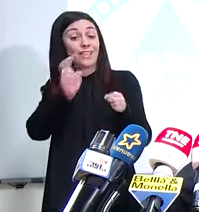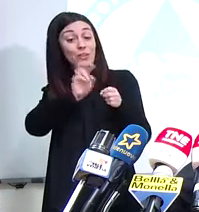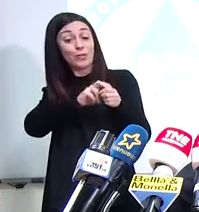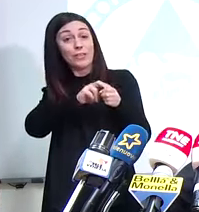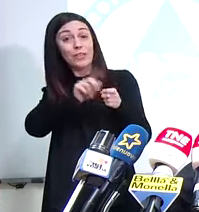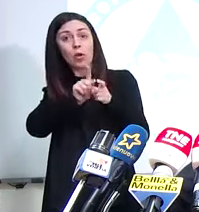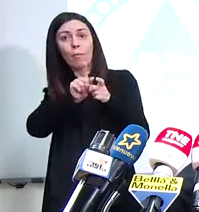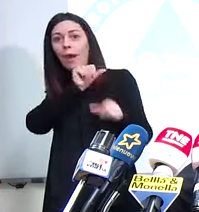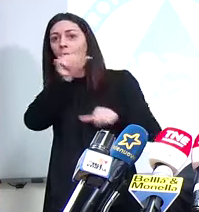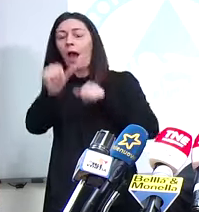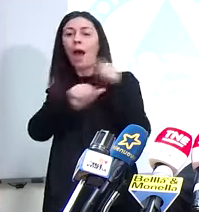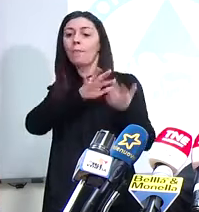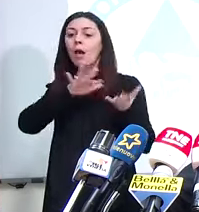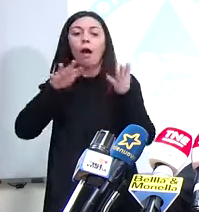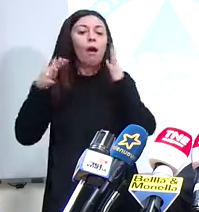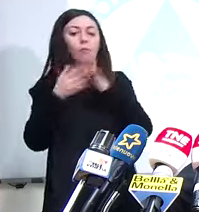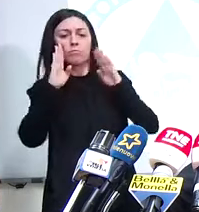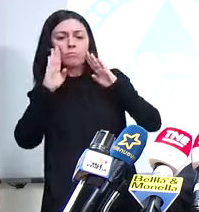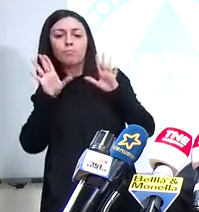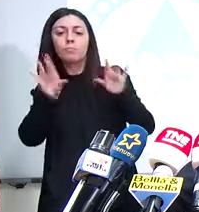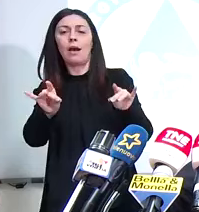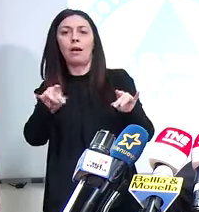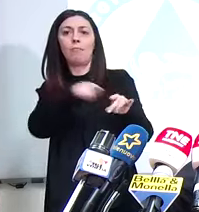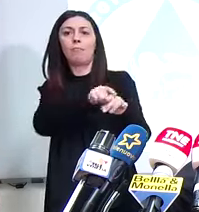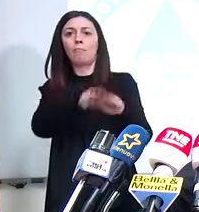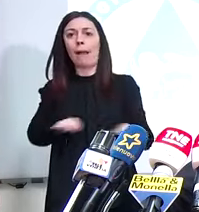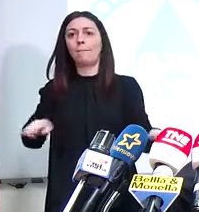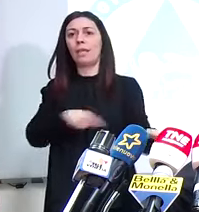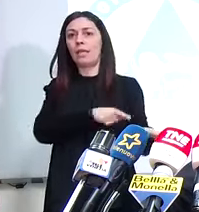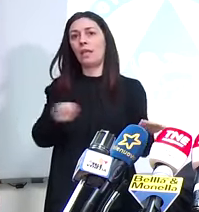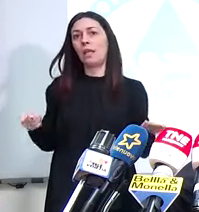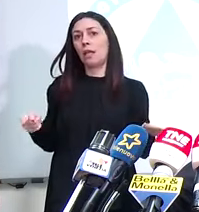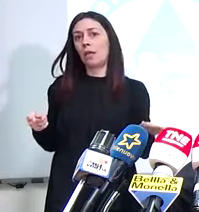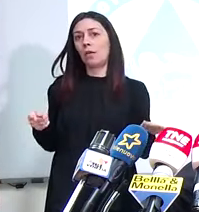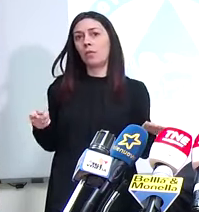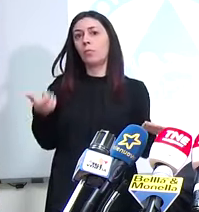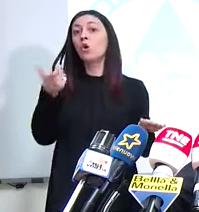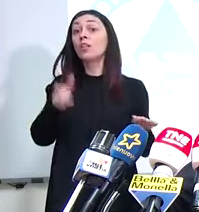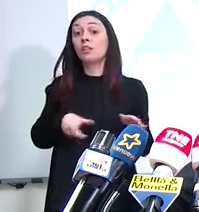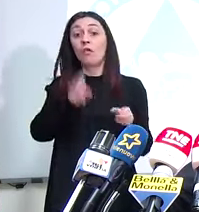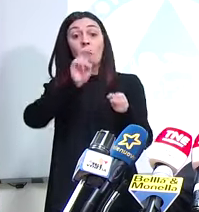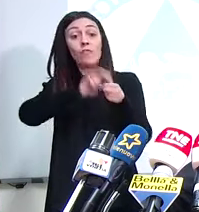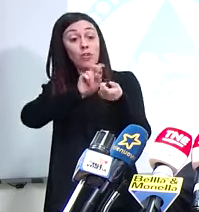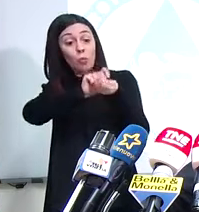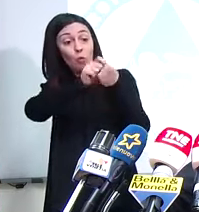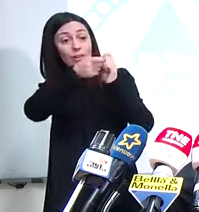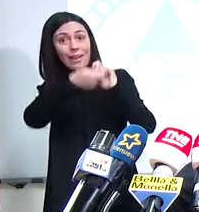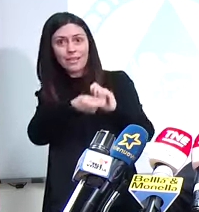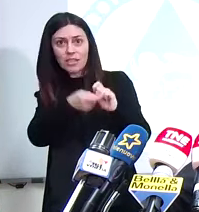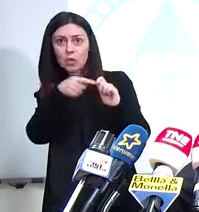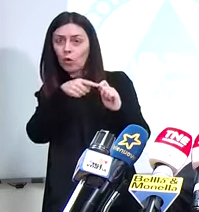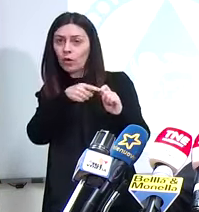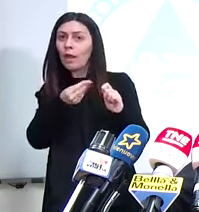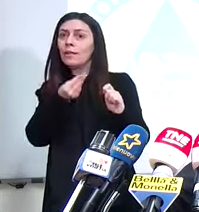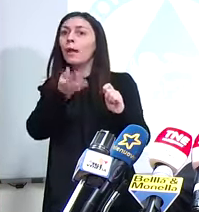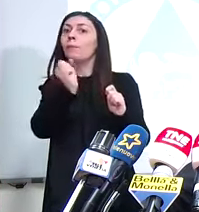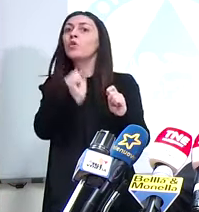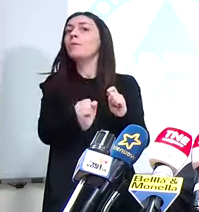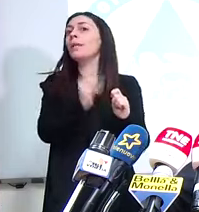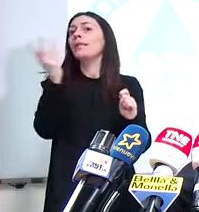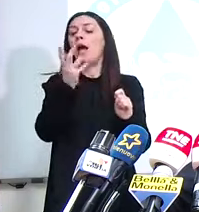il tema le varianti 1 perché la mutazione del virus è quella condizione che gli permette di aggredire che so il bimbo che